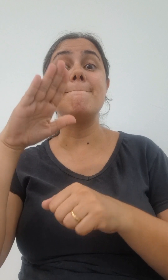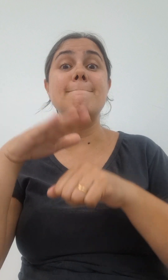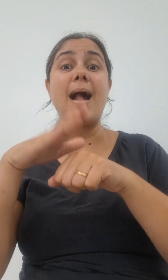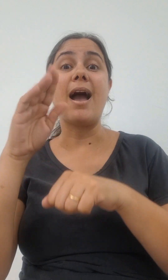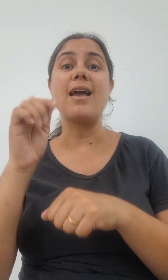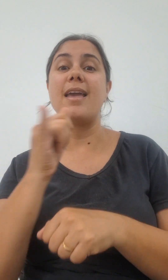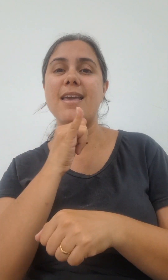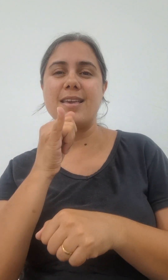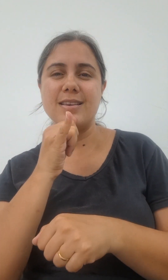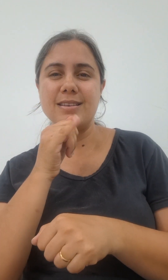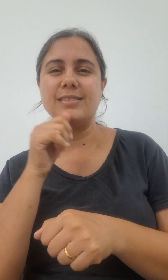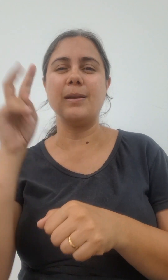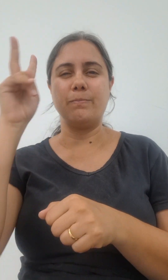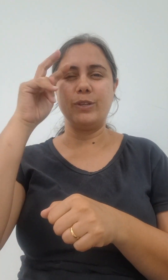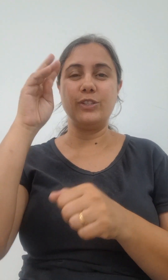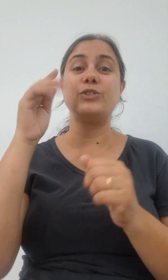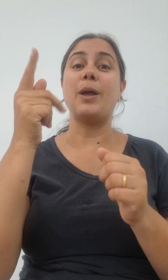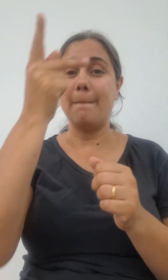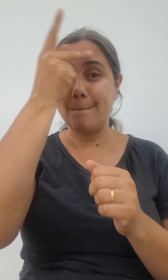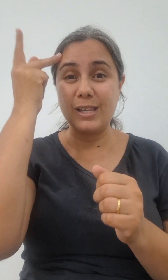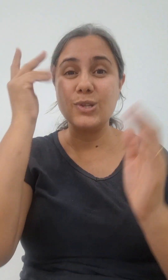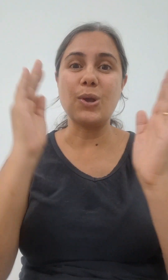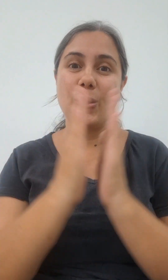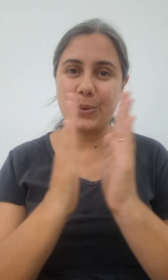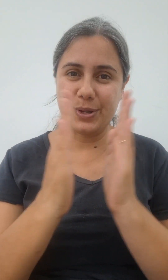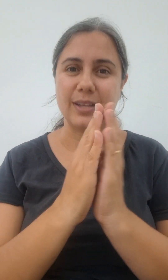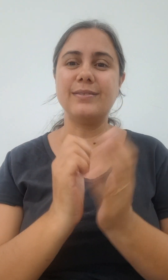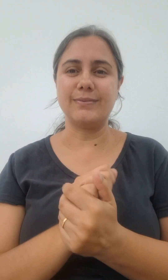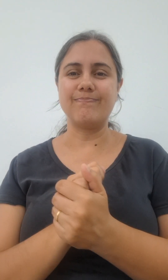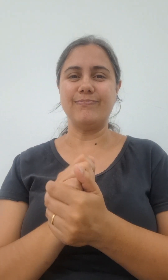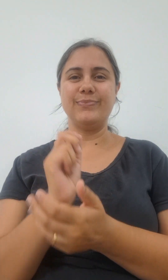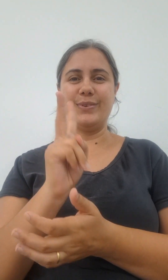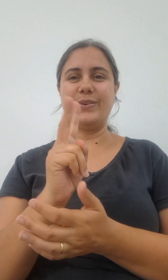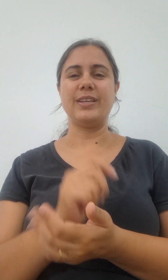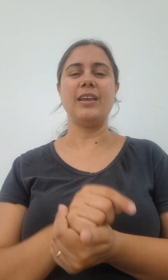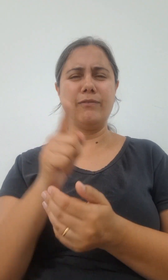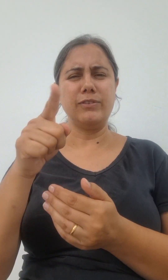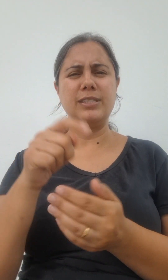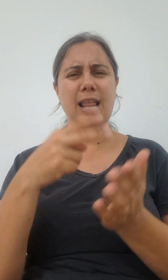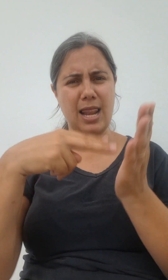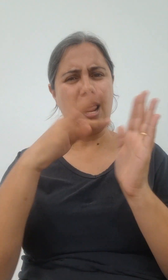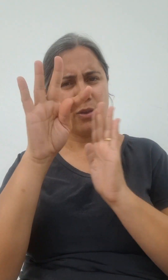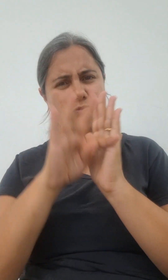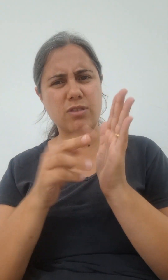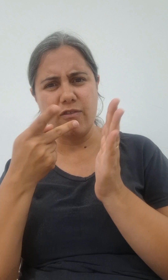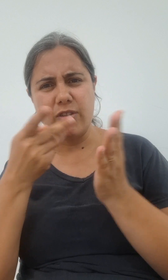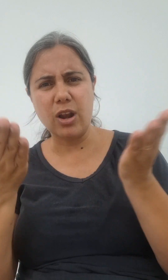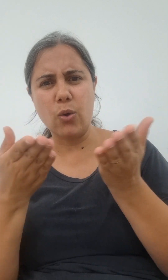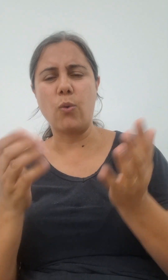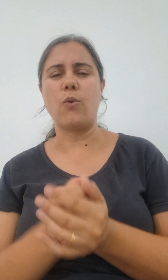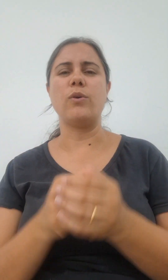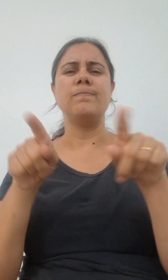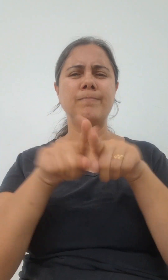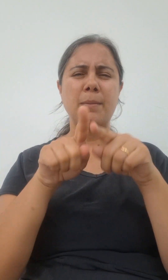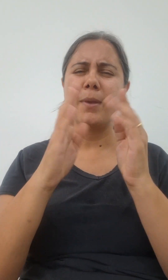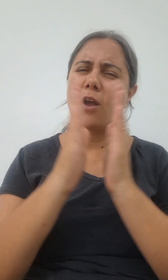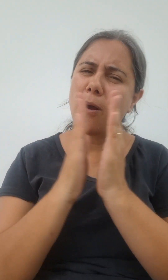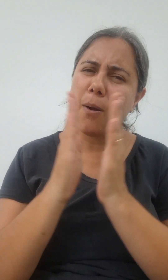mais histórias, mais exemplos de histórias de oração, ok? Você leia os textos que foram falados aqui hoje, também